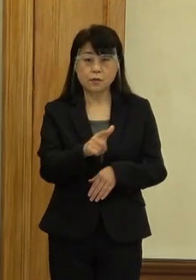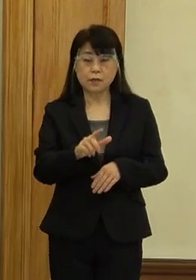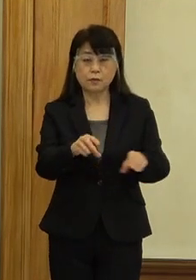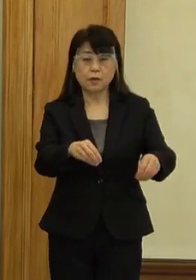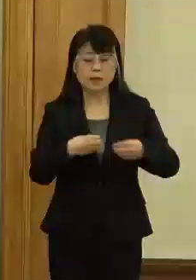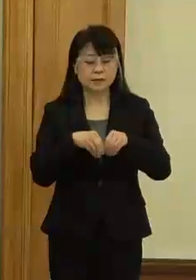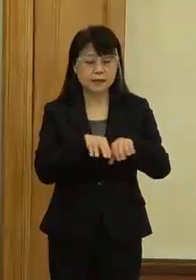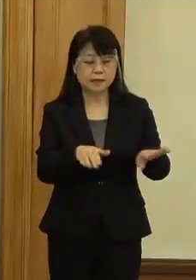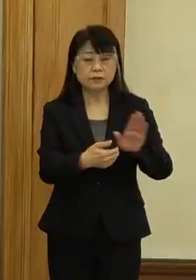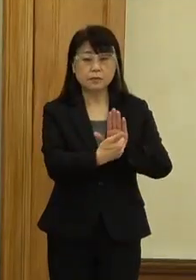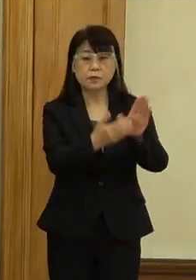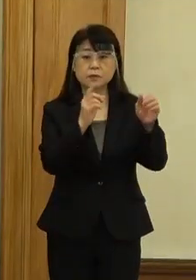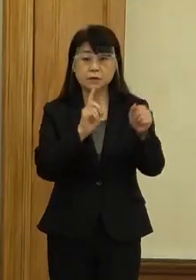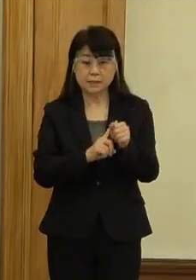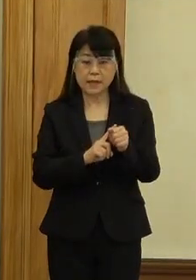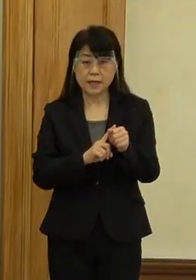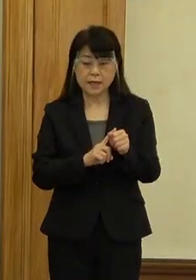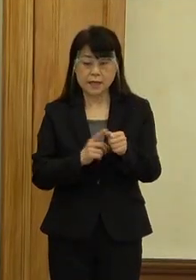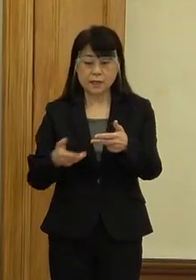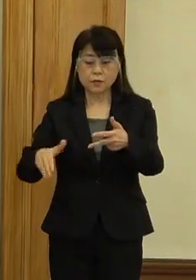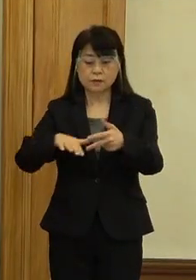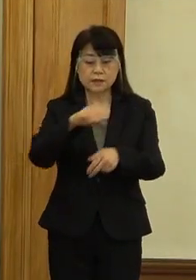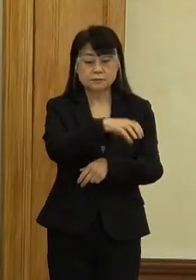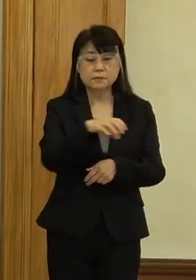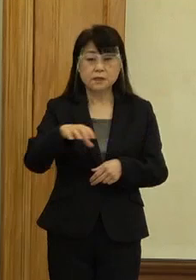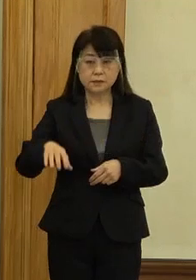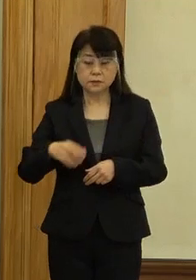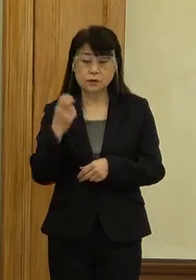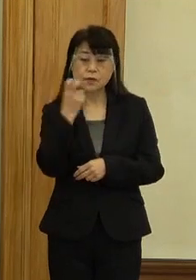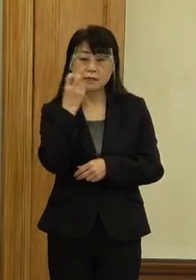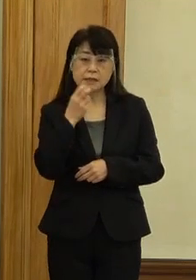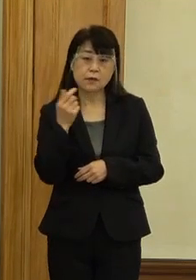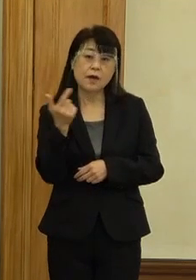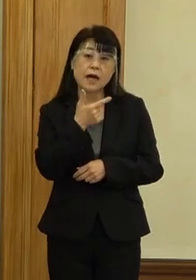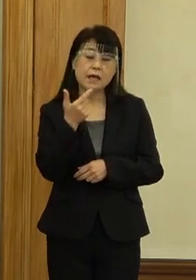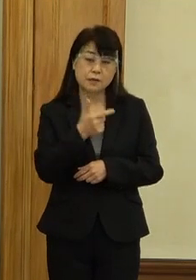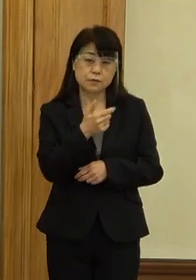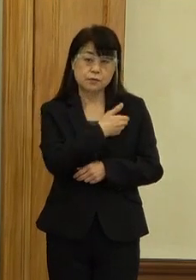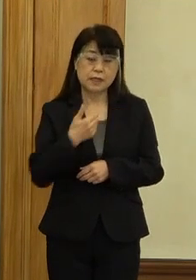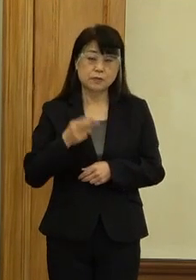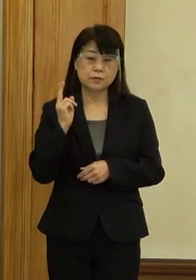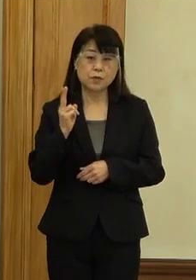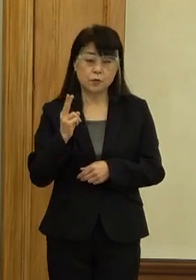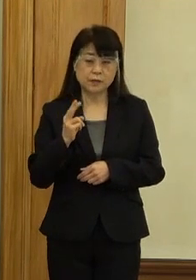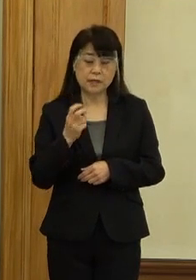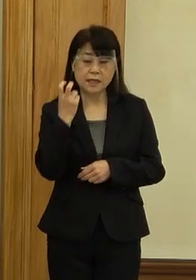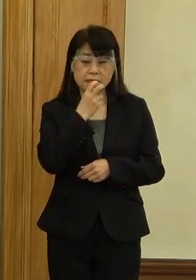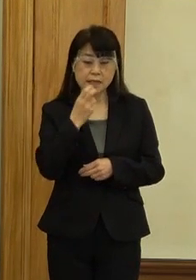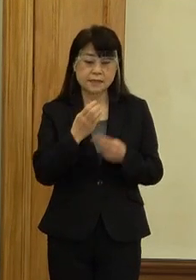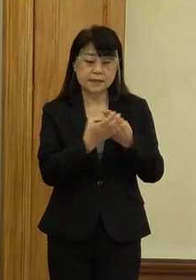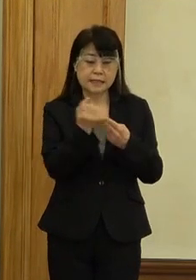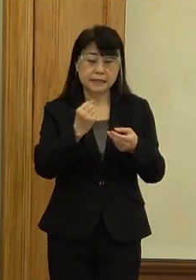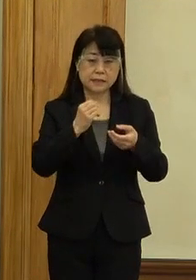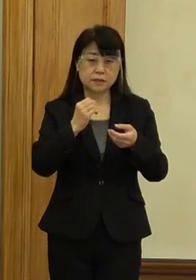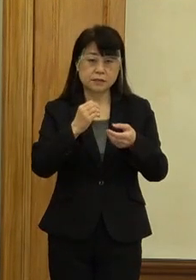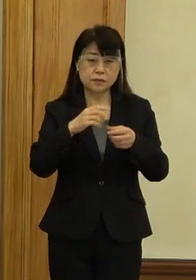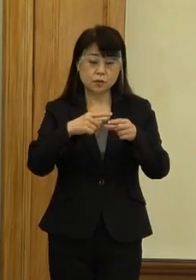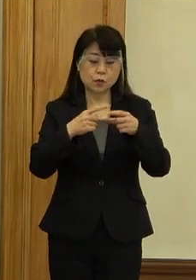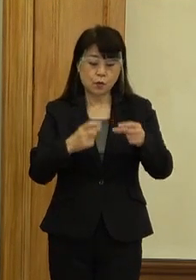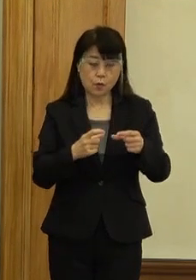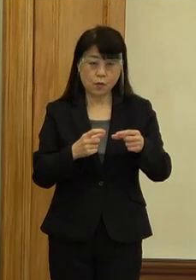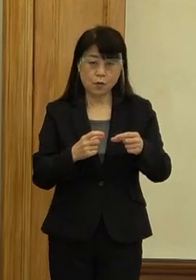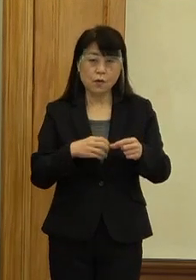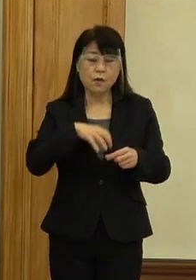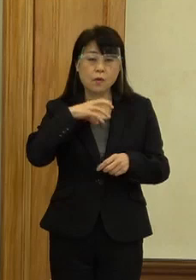感染拡大防止のため、各施設での検査を迅速に行えますよう検査キットを高齢者施設